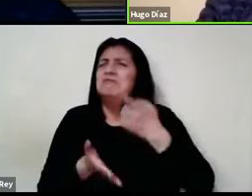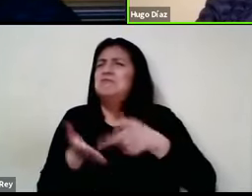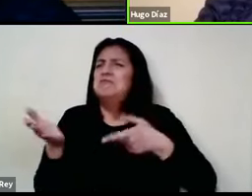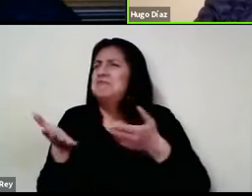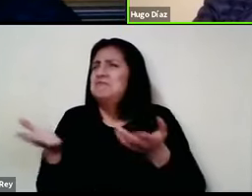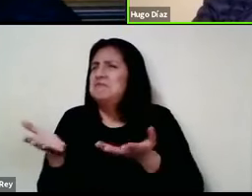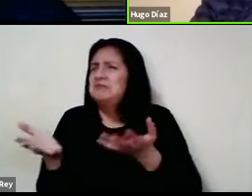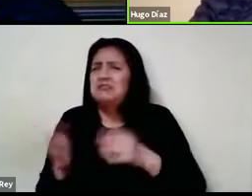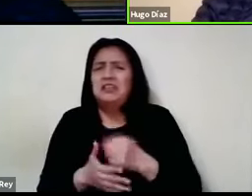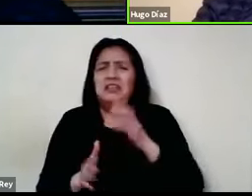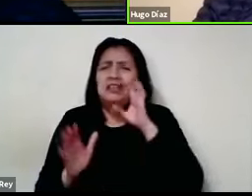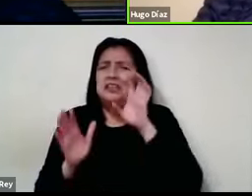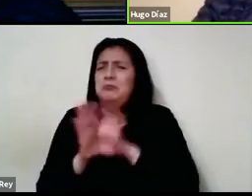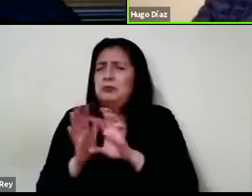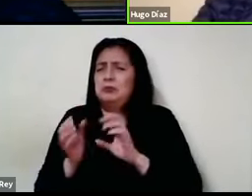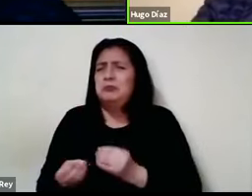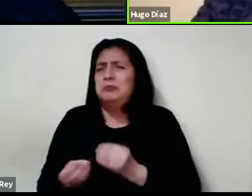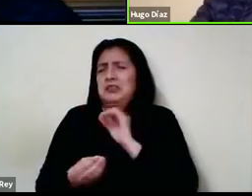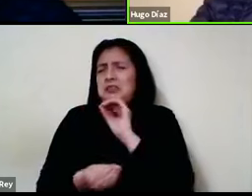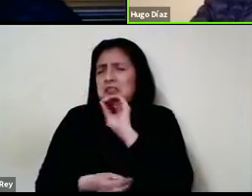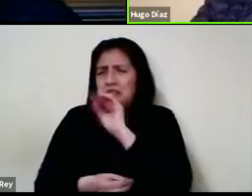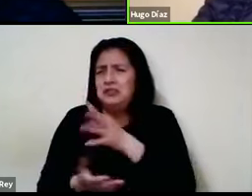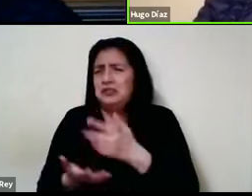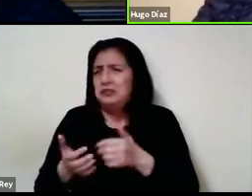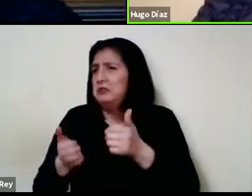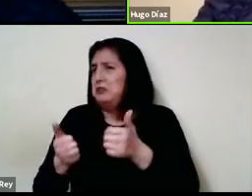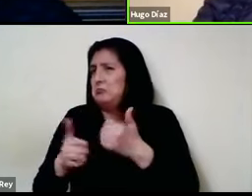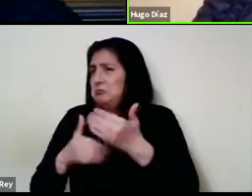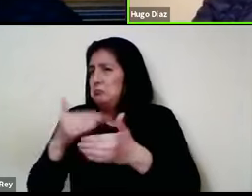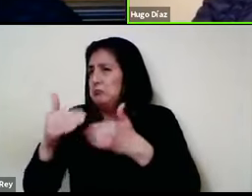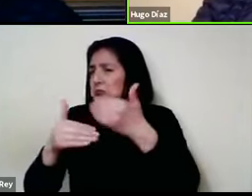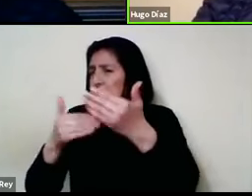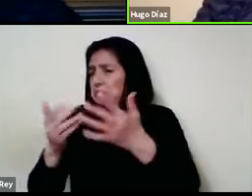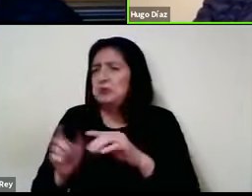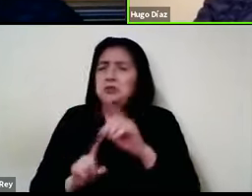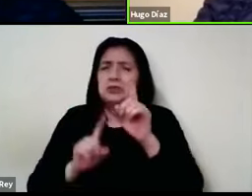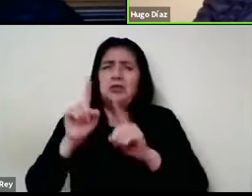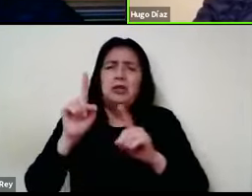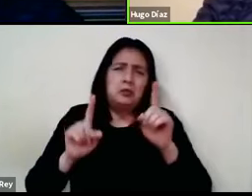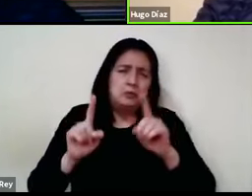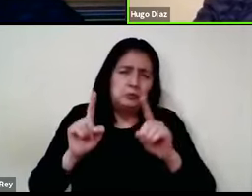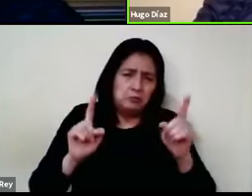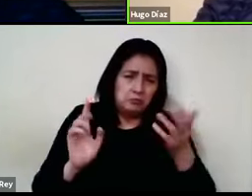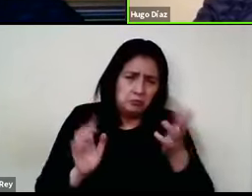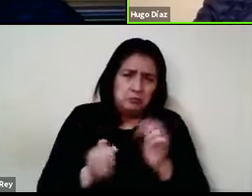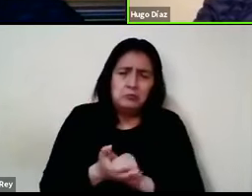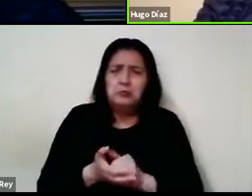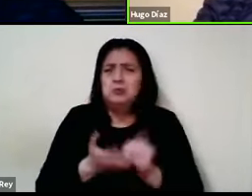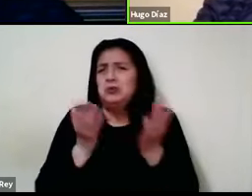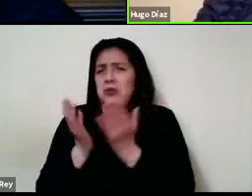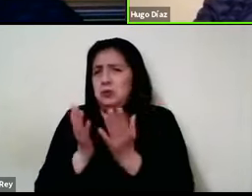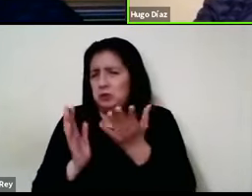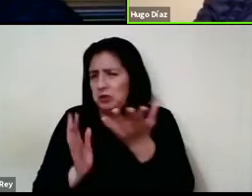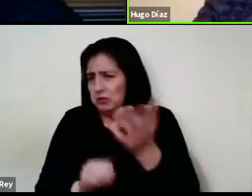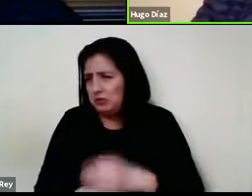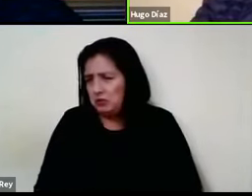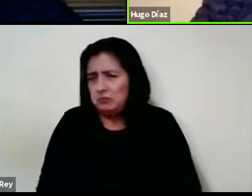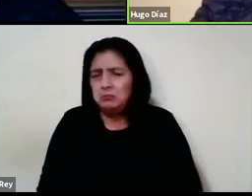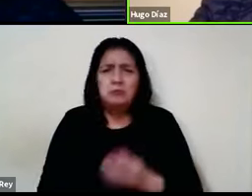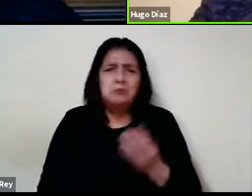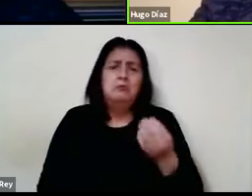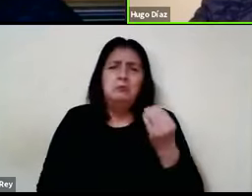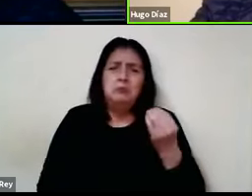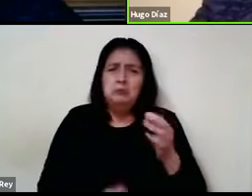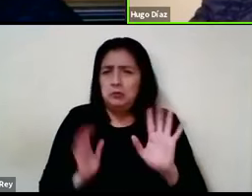¿qué ejemplos nos podrías dar tú de éxito de algunos de estos estudiantes, ¿no? Porque están